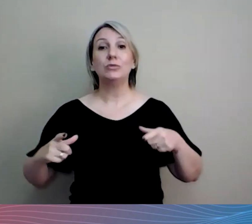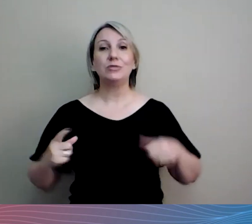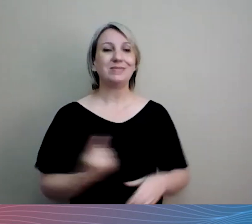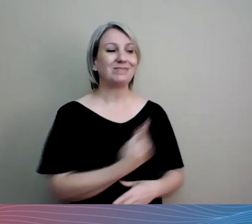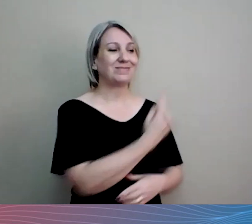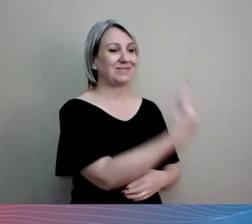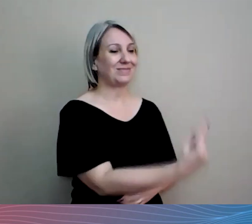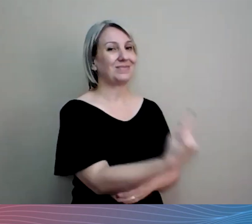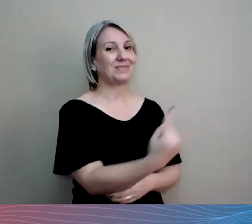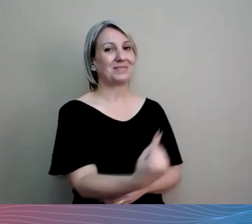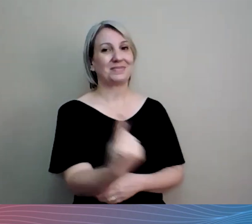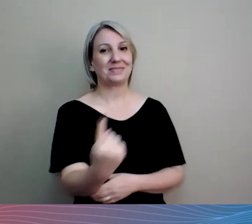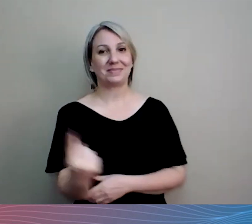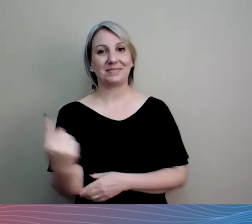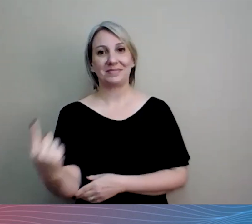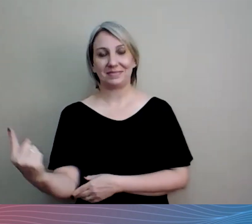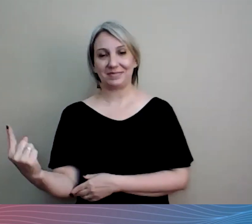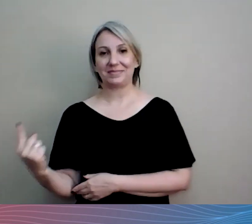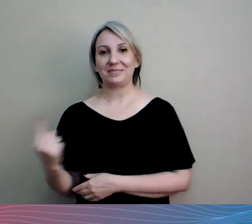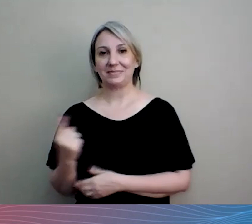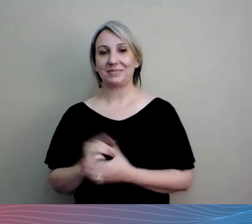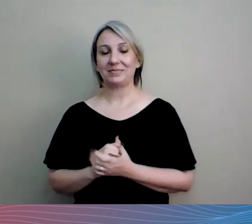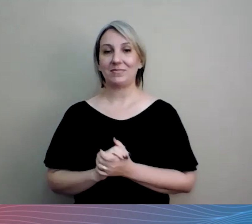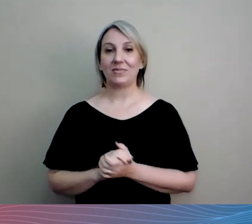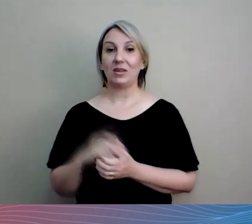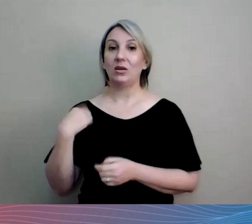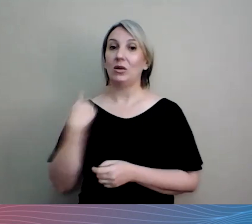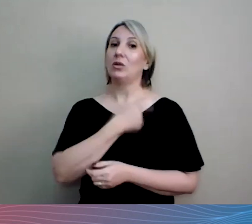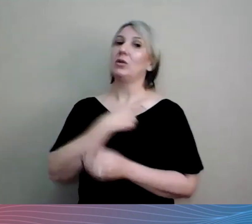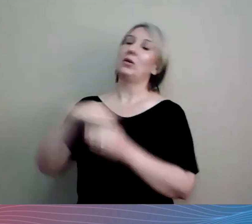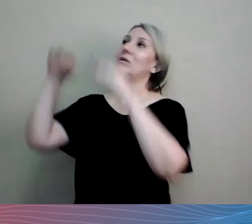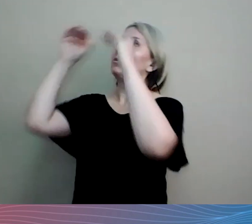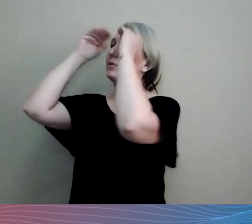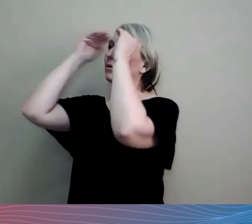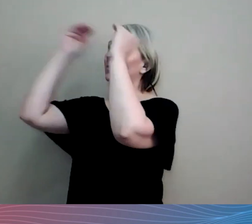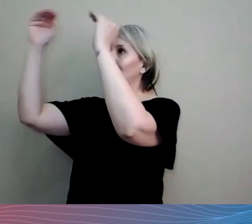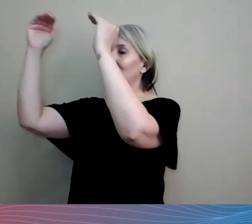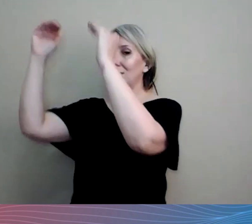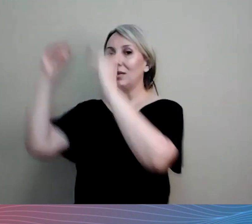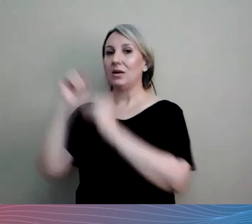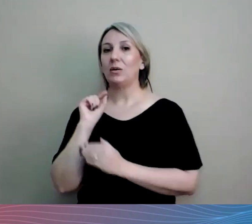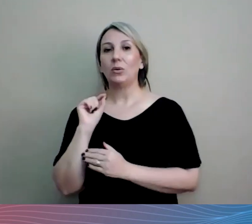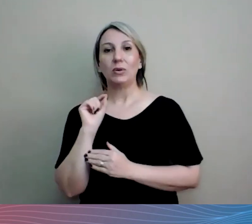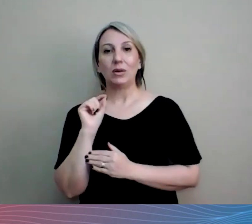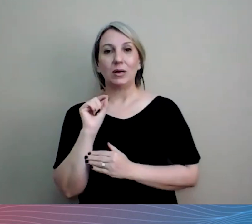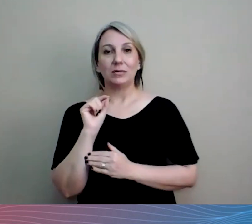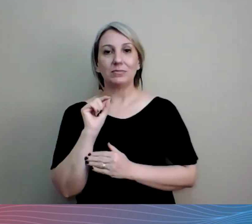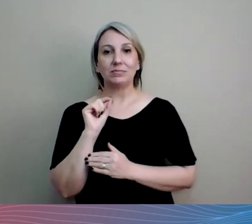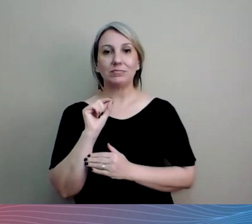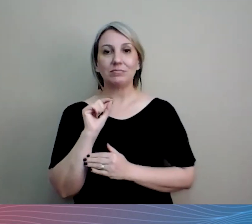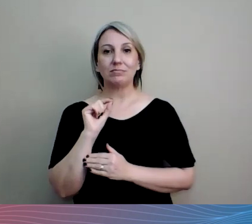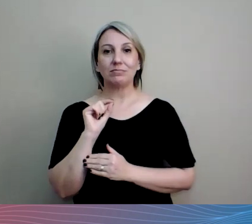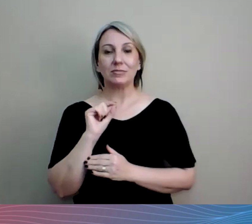Nós estamos debaixo do comando do Senhor, mas é para fazer o quê? Para fazer as operações de